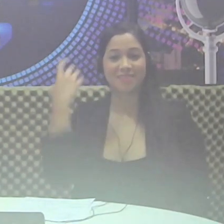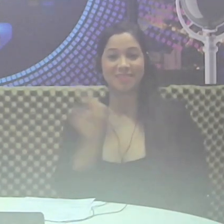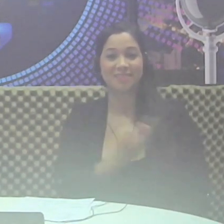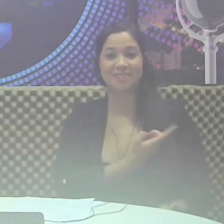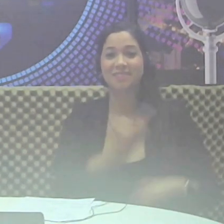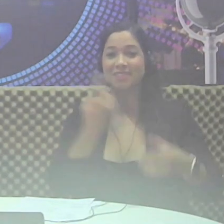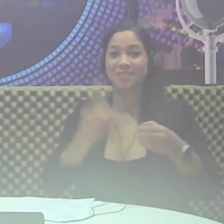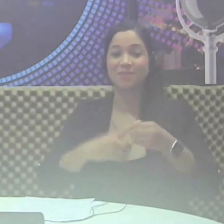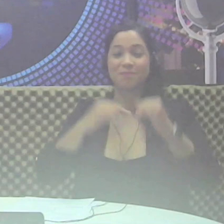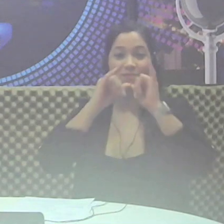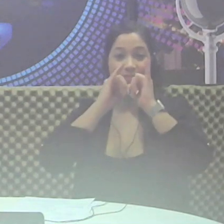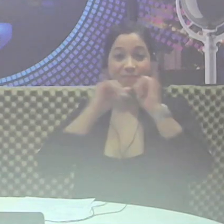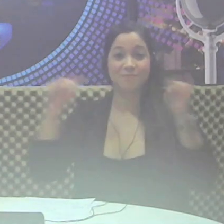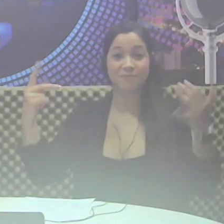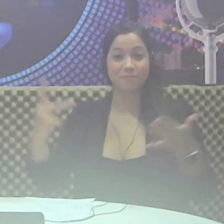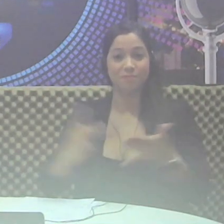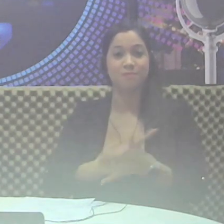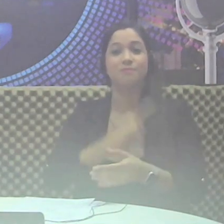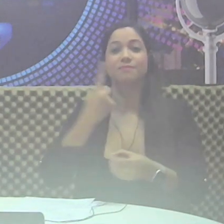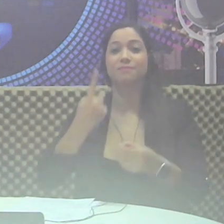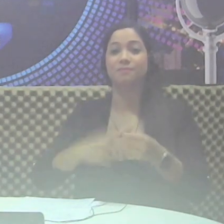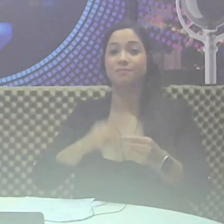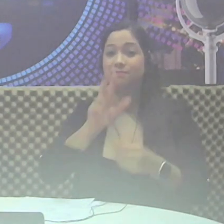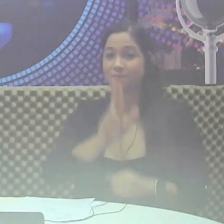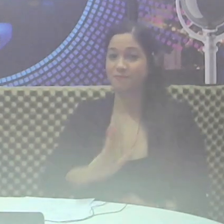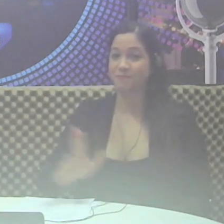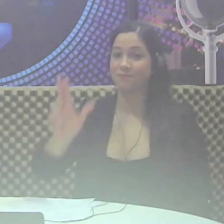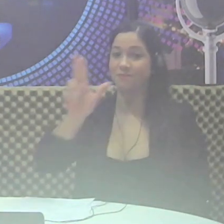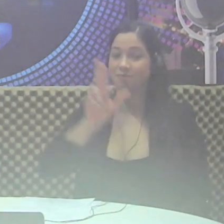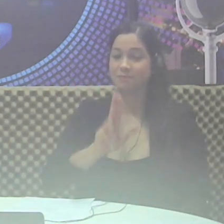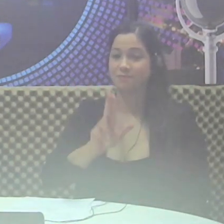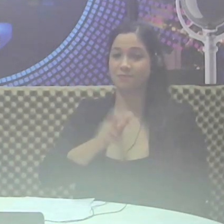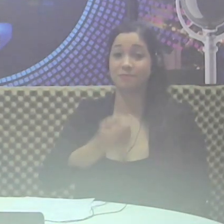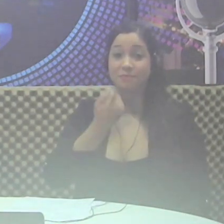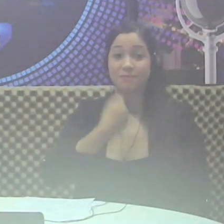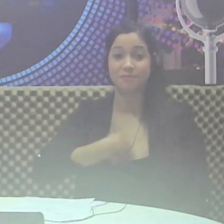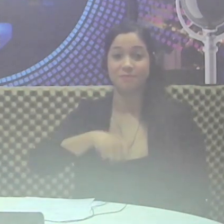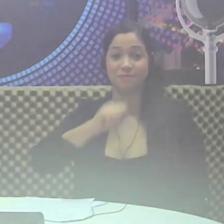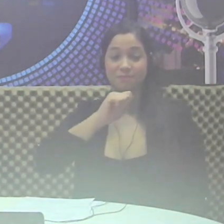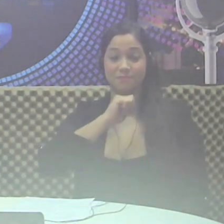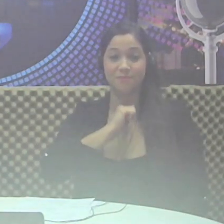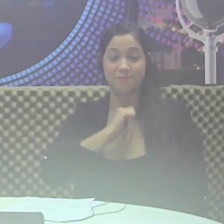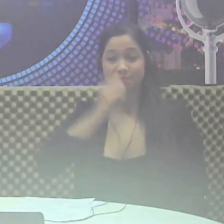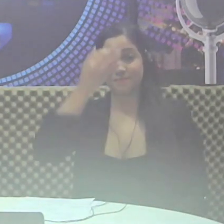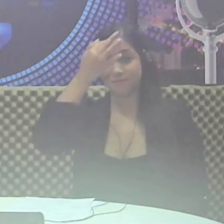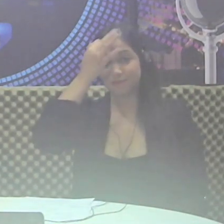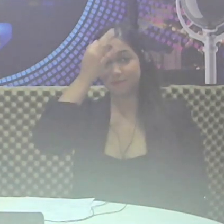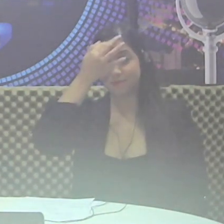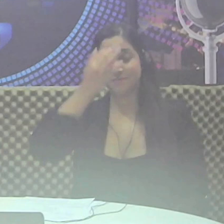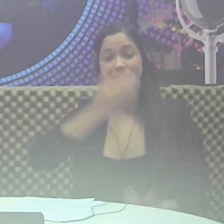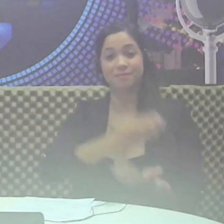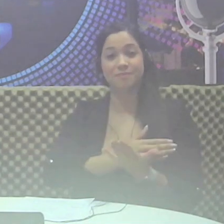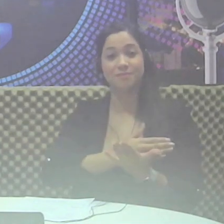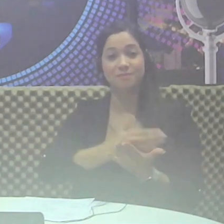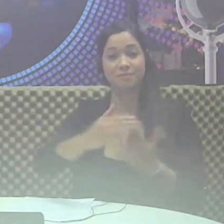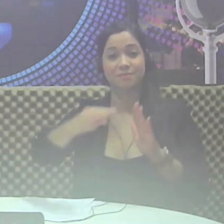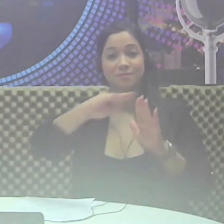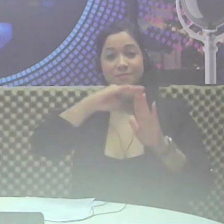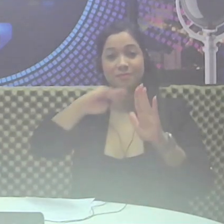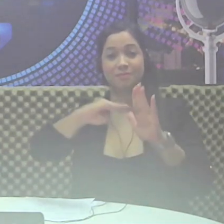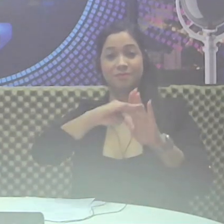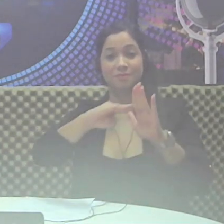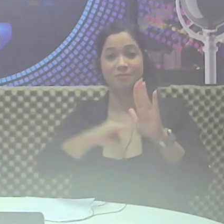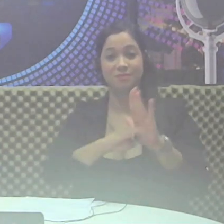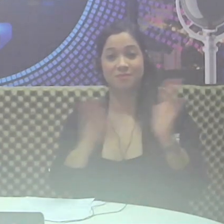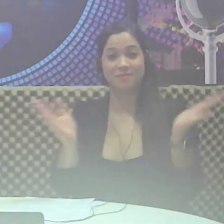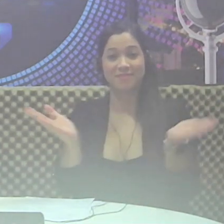Cidade com um boletim de notícias sobre o que de fato acontece em Uberlândia. Eu sou Fernando Natário e começamos com